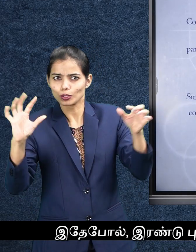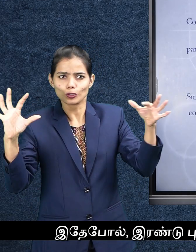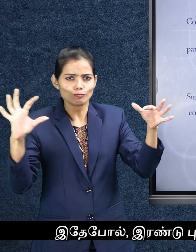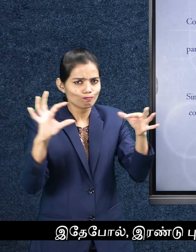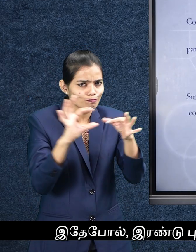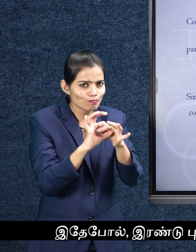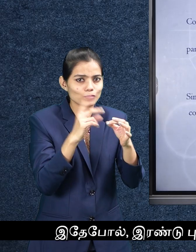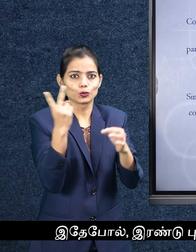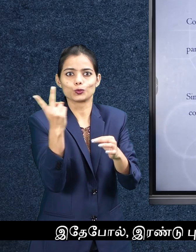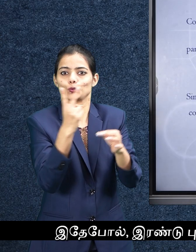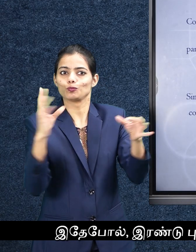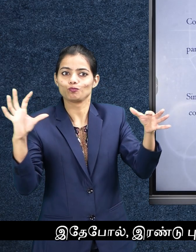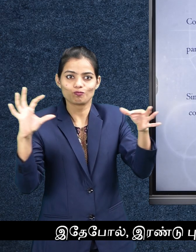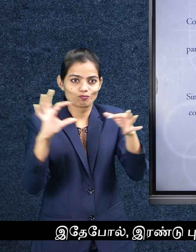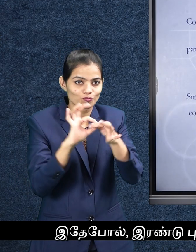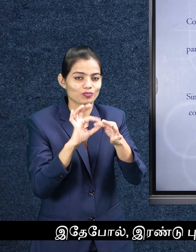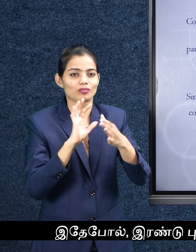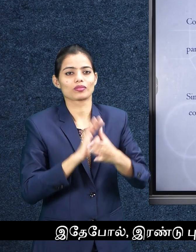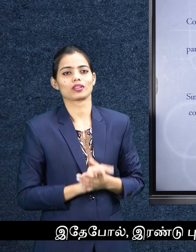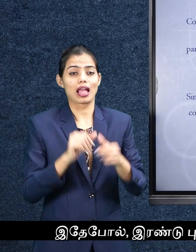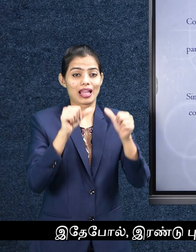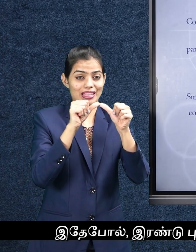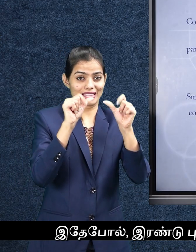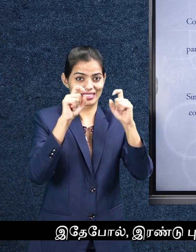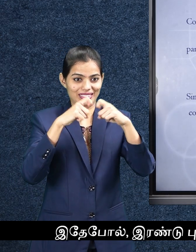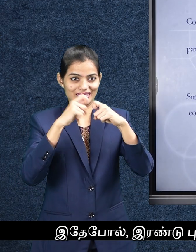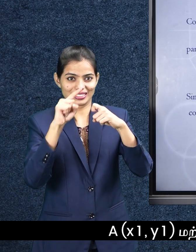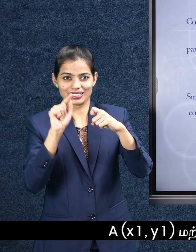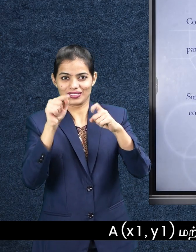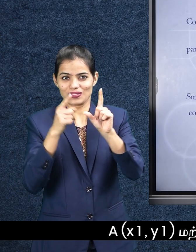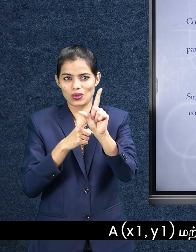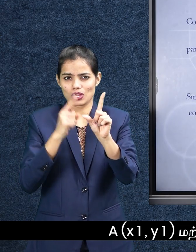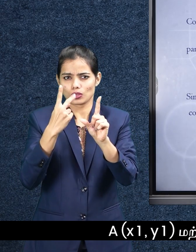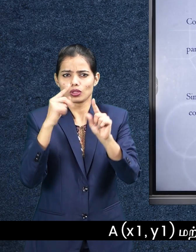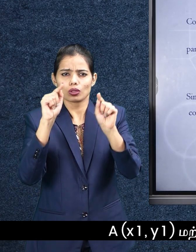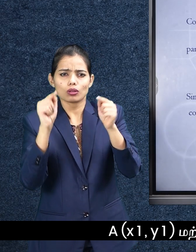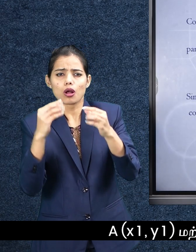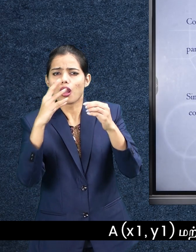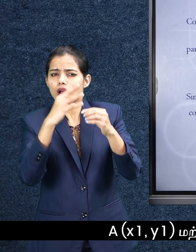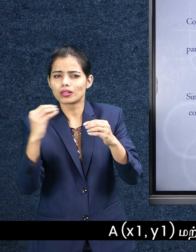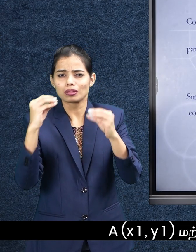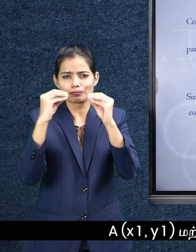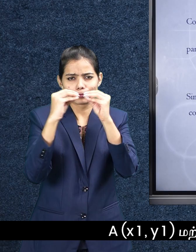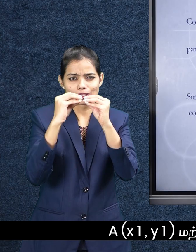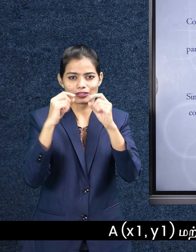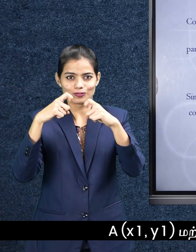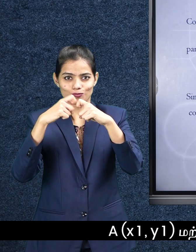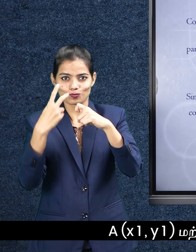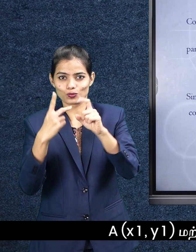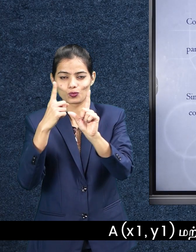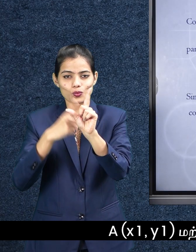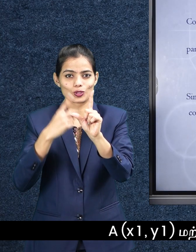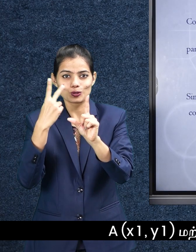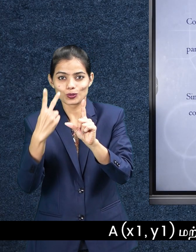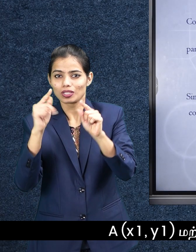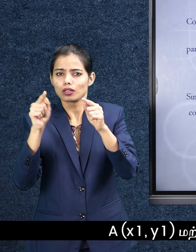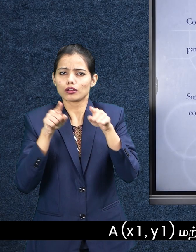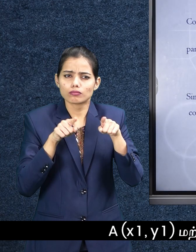இரண்டு புள்ளிகளையும் இணைக்கும் கோட்டை கருதுங்கள். A வட்டடைப்புக்குறிக்குள் x கீழிலக்கு 1 y கீழிலக்கு